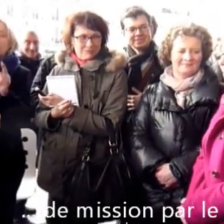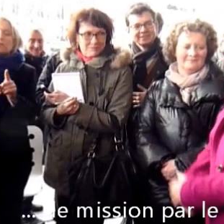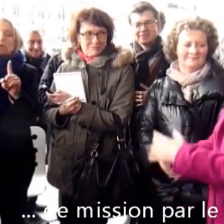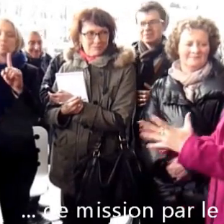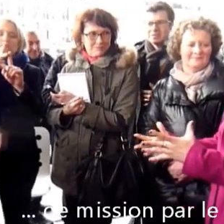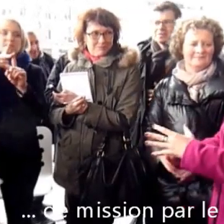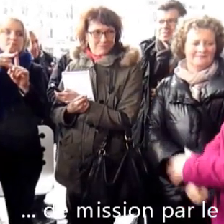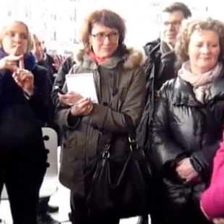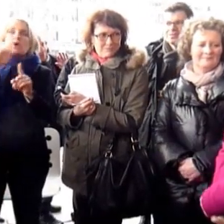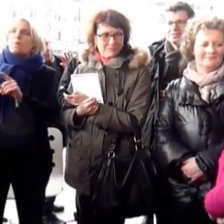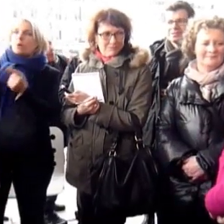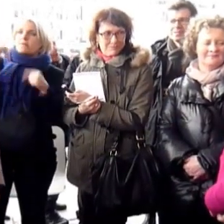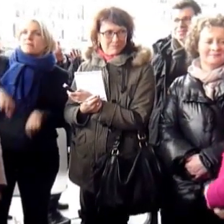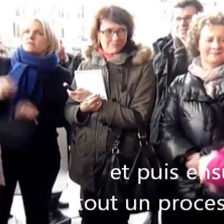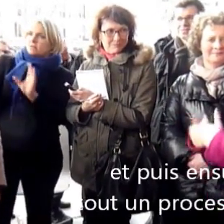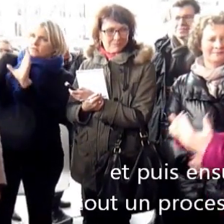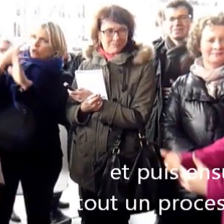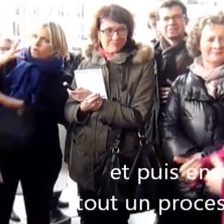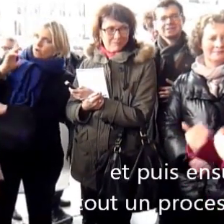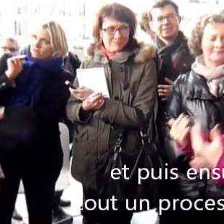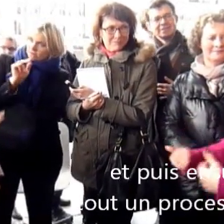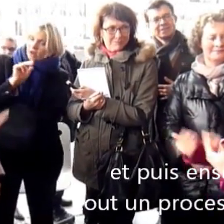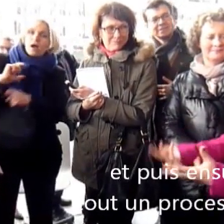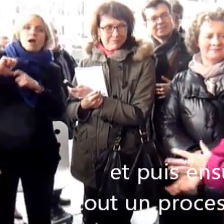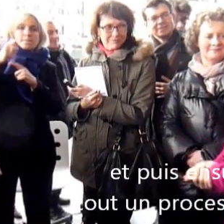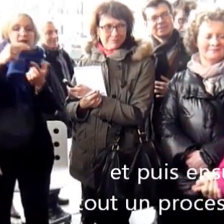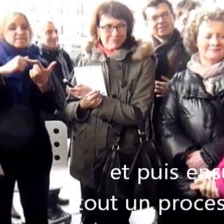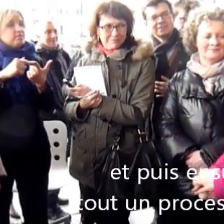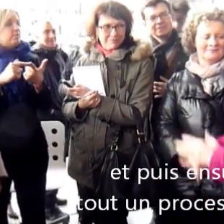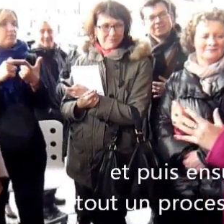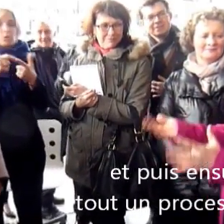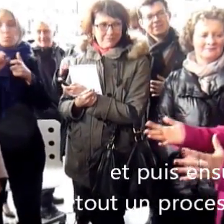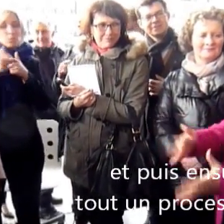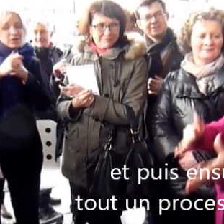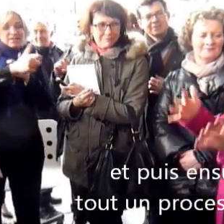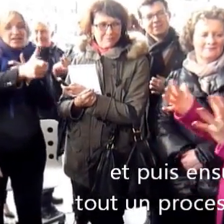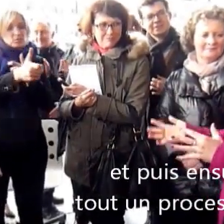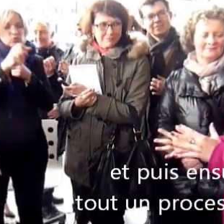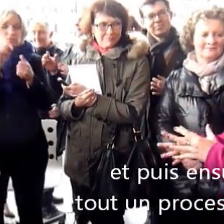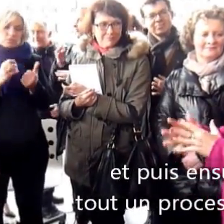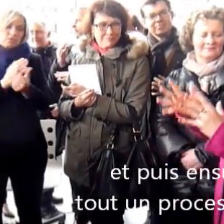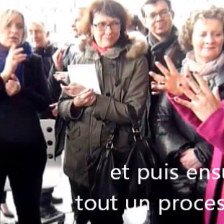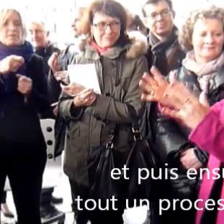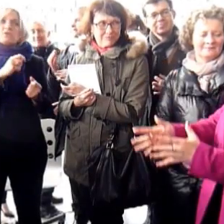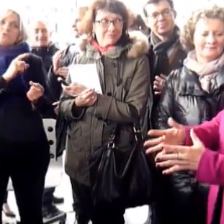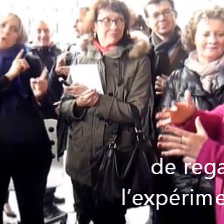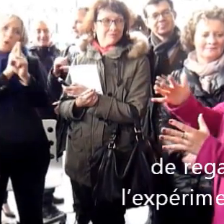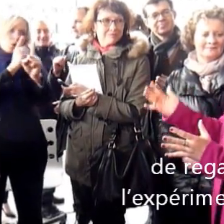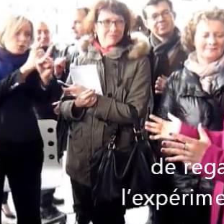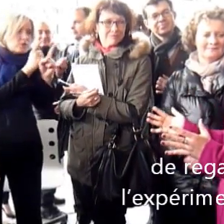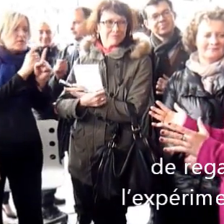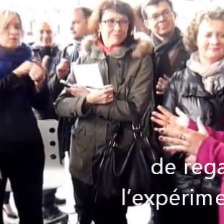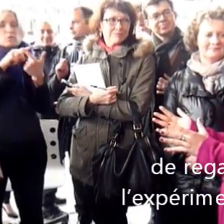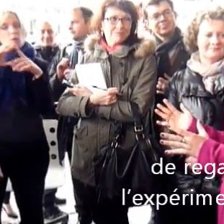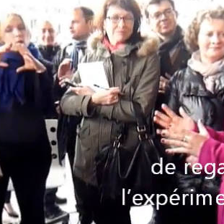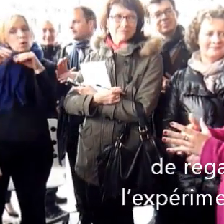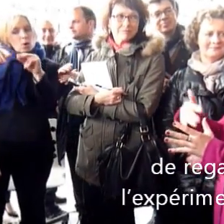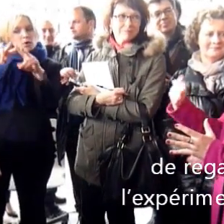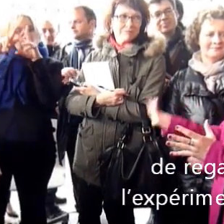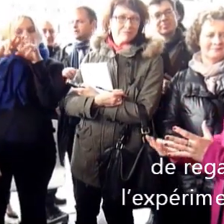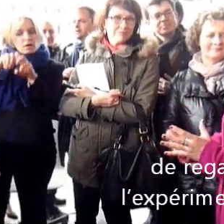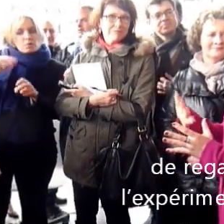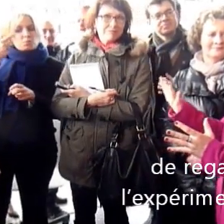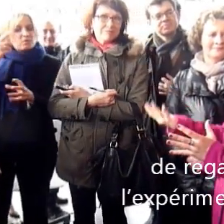Par le ministre, et puis ensuite, ça va être tout un processus à la fois d'audition, de regarder comment